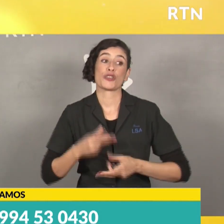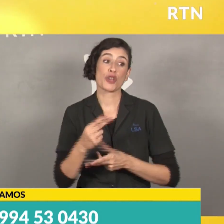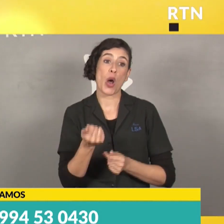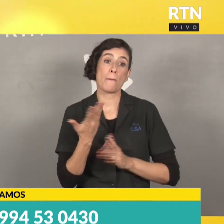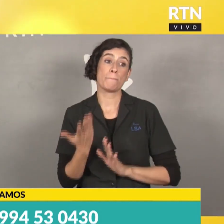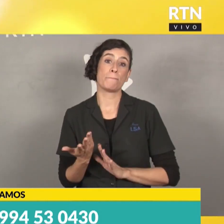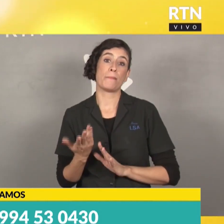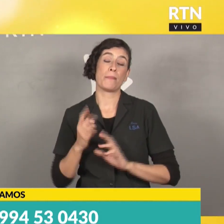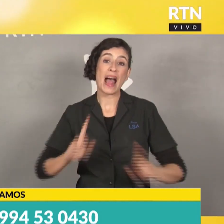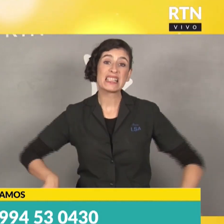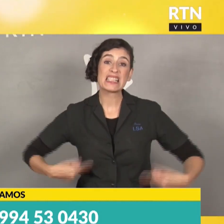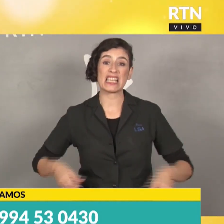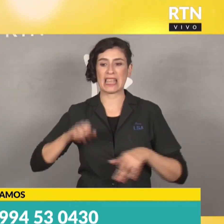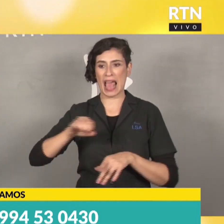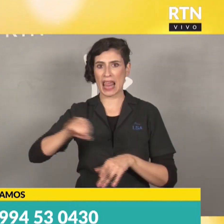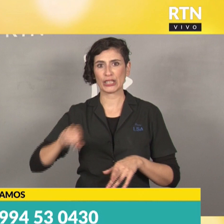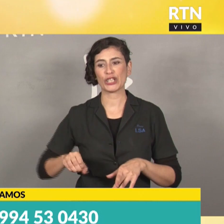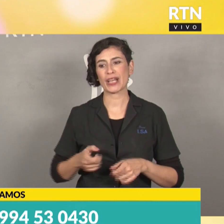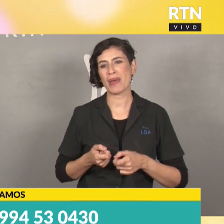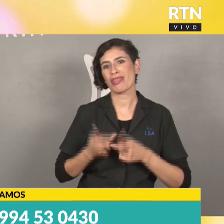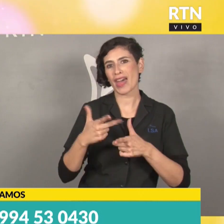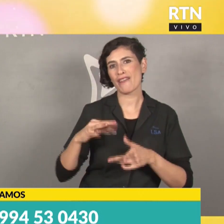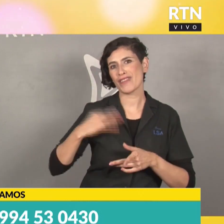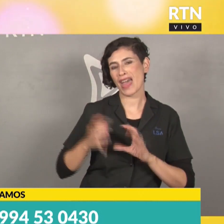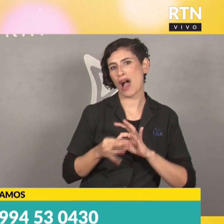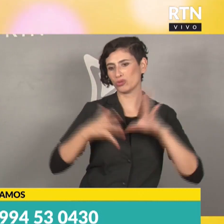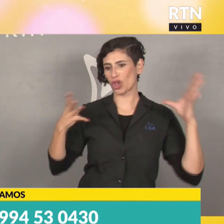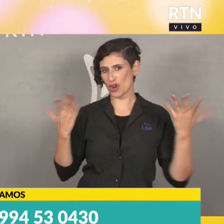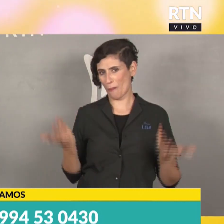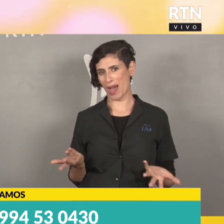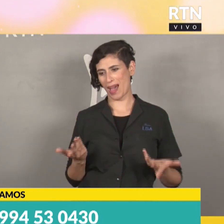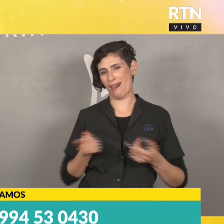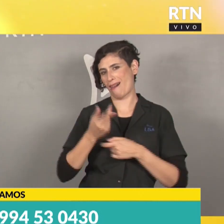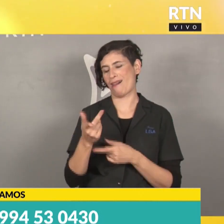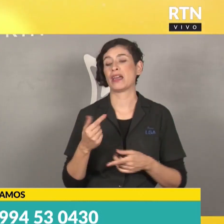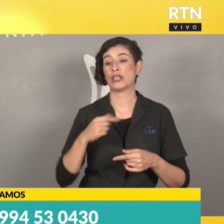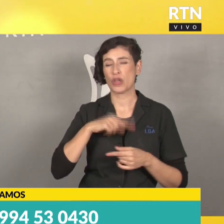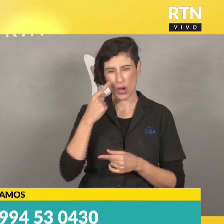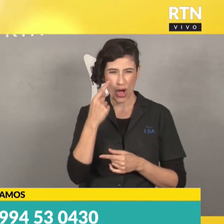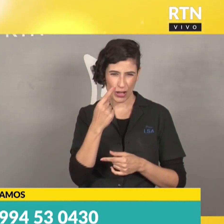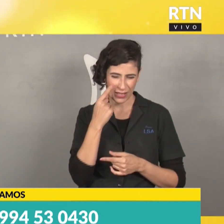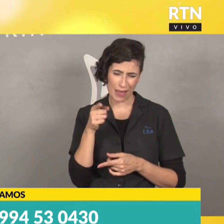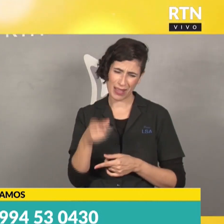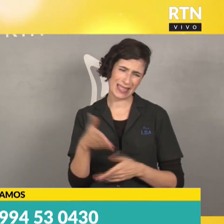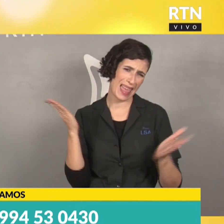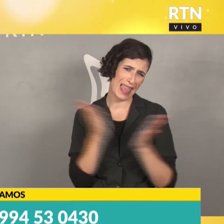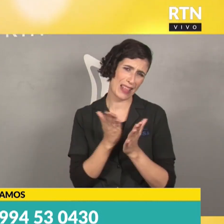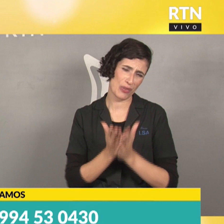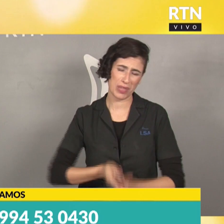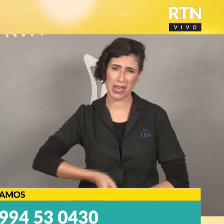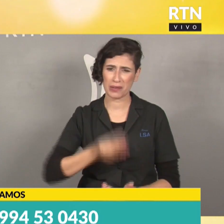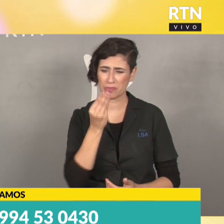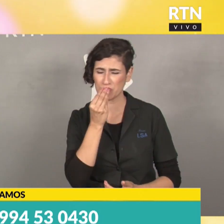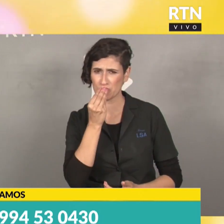Sofía. Nosotros la conocemos desde muy pequeña. Sofía, como estudiante, es excelente estudiante. Su